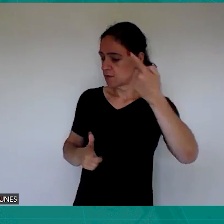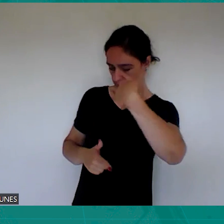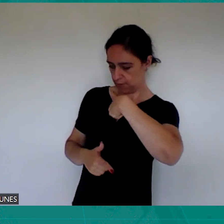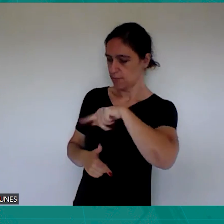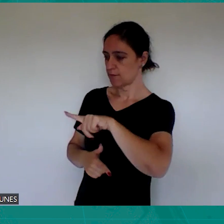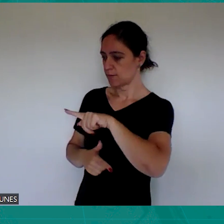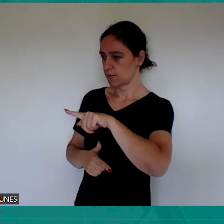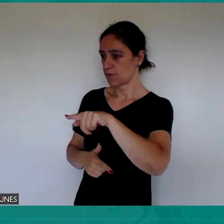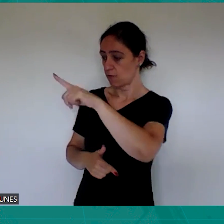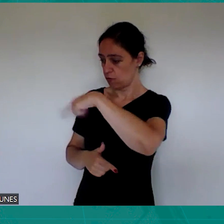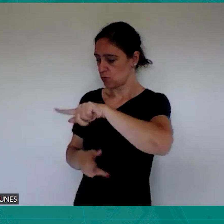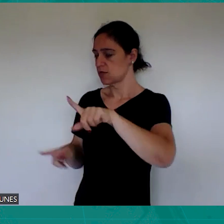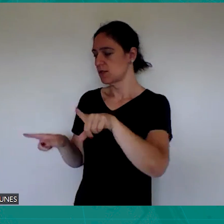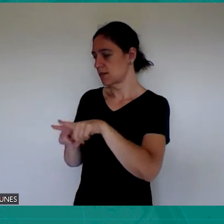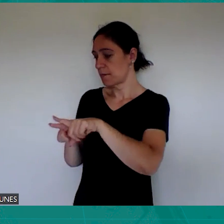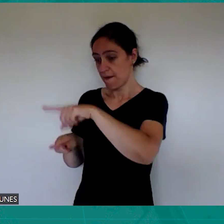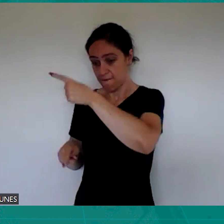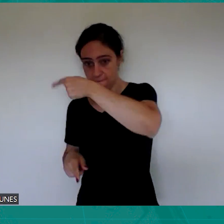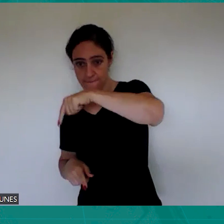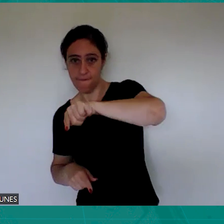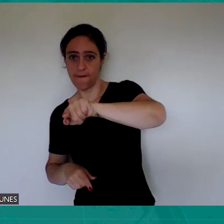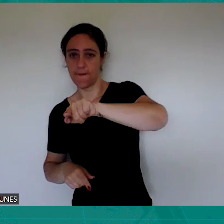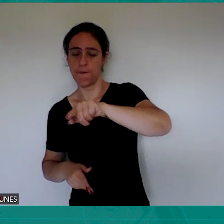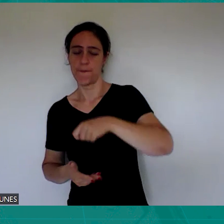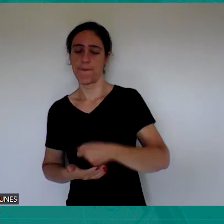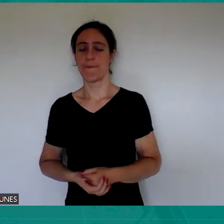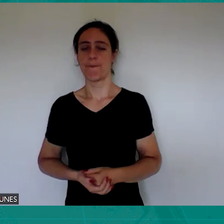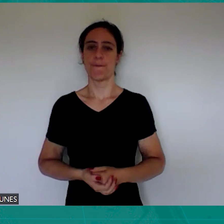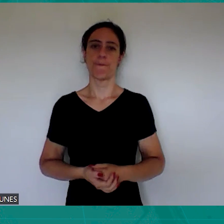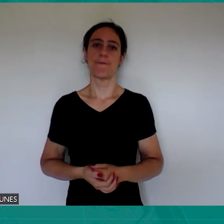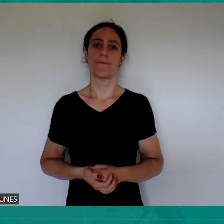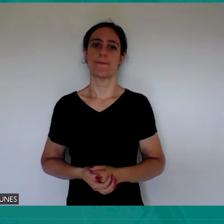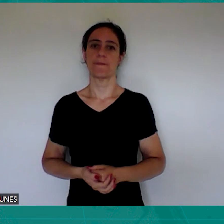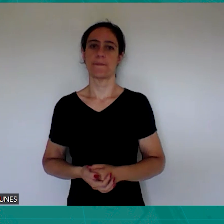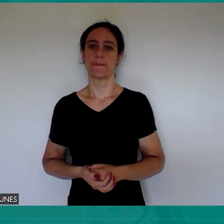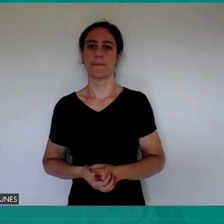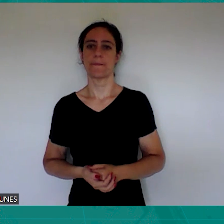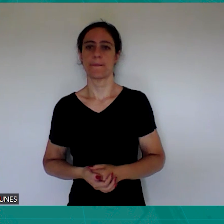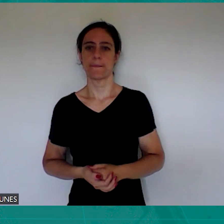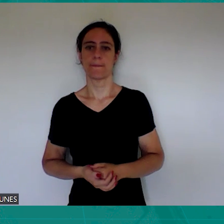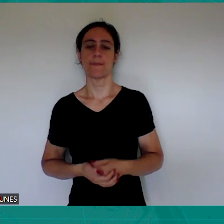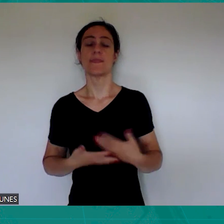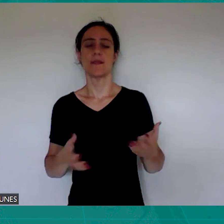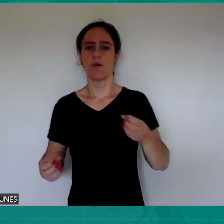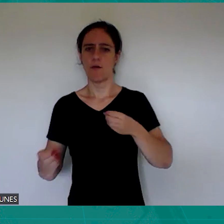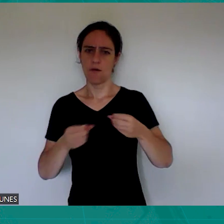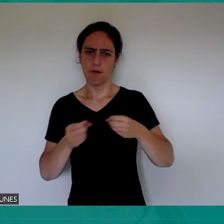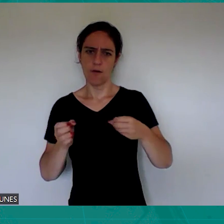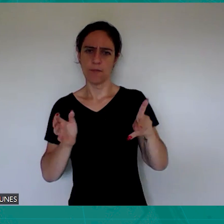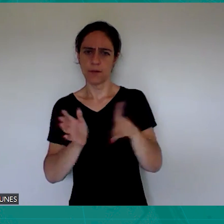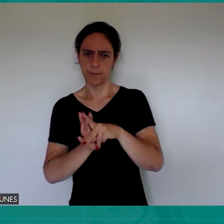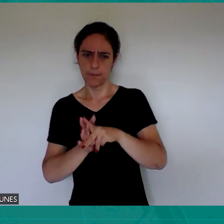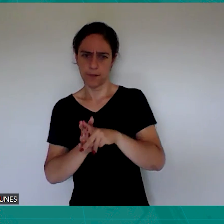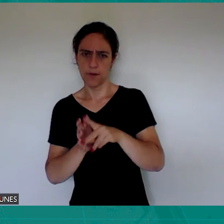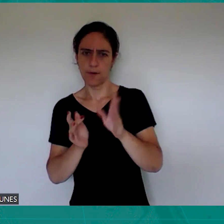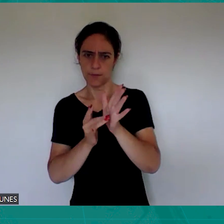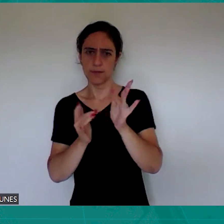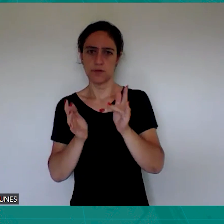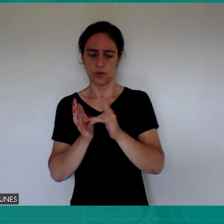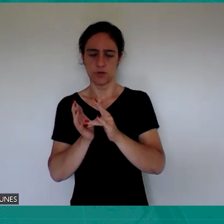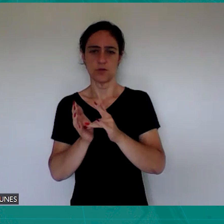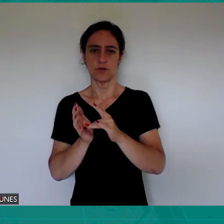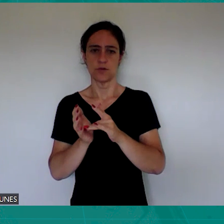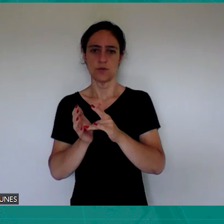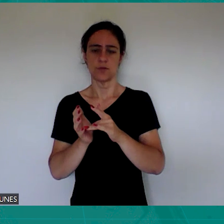também vos envio. Irmãos, a obra que Jesus ele foi encarregado de